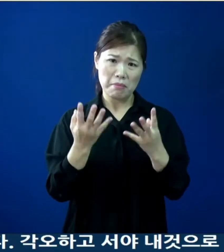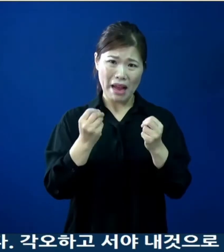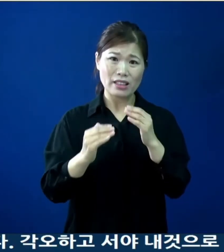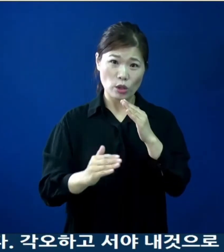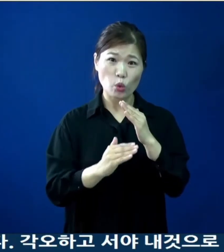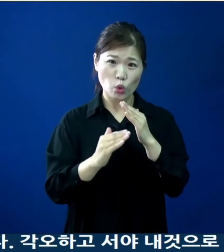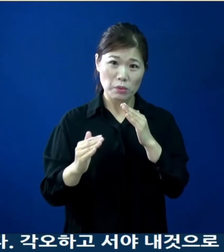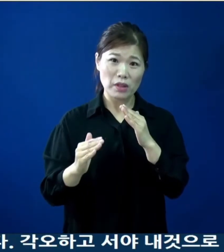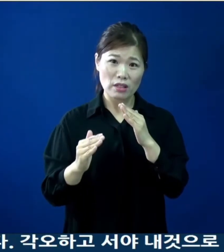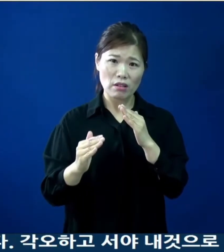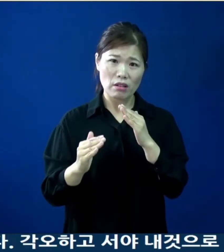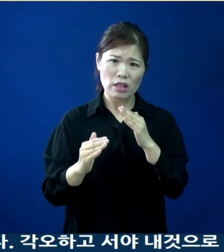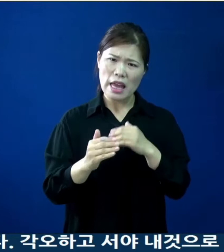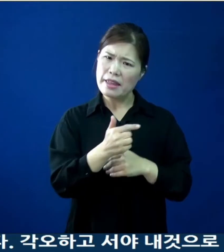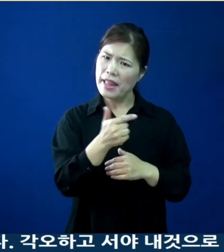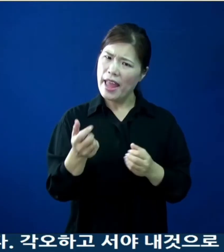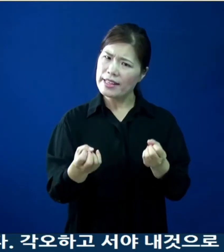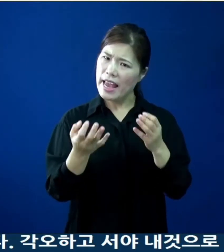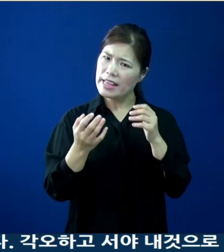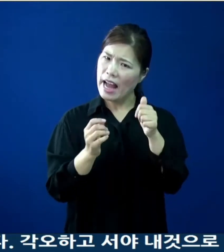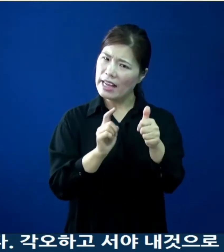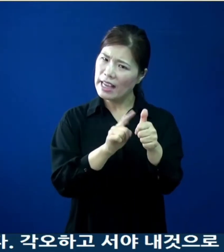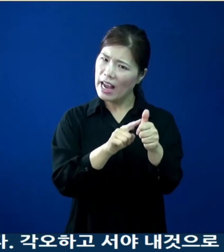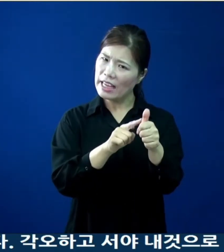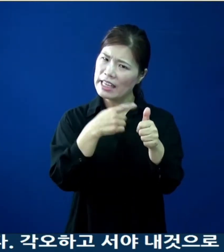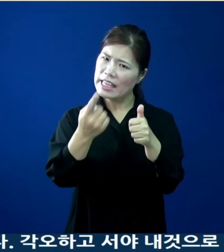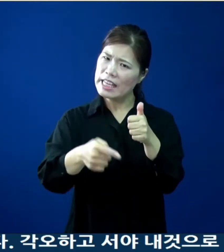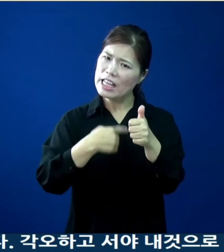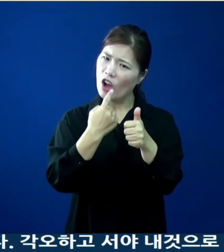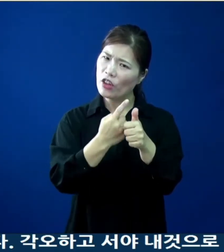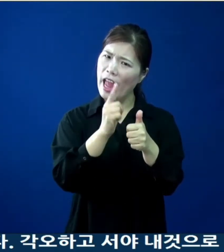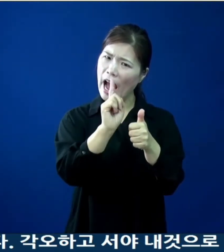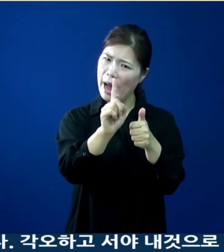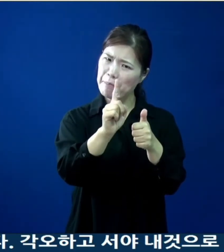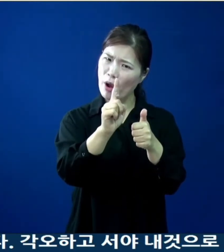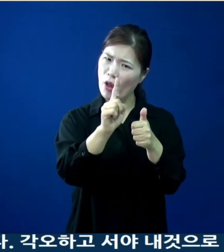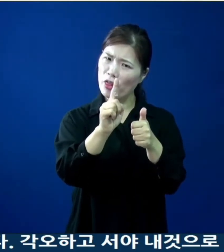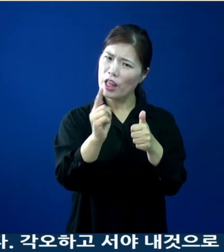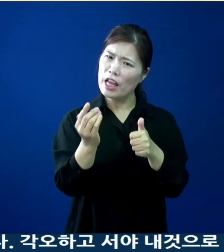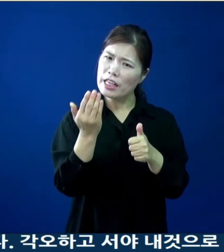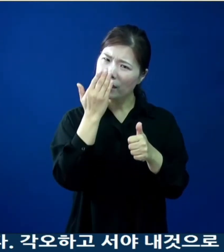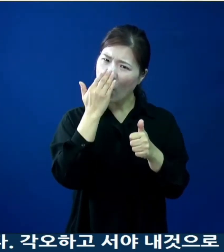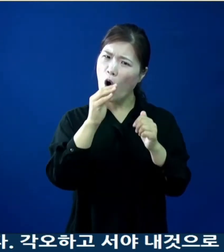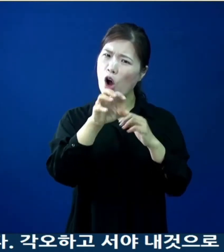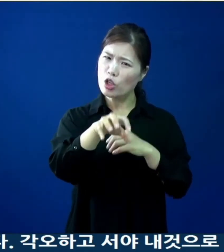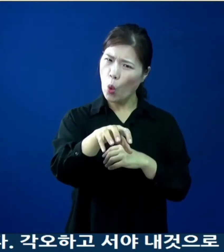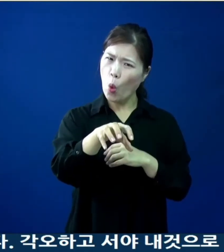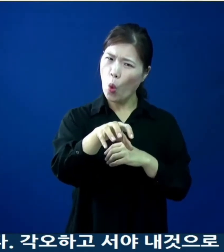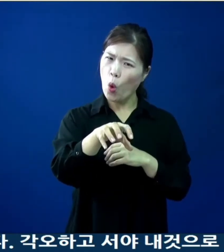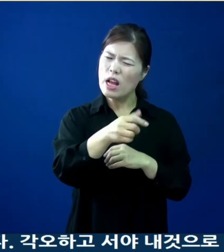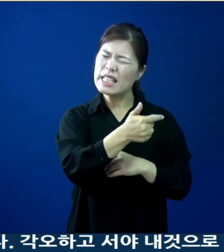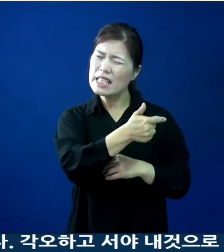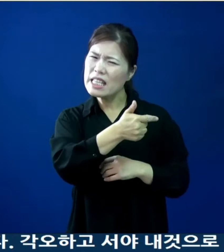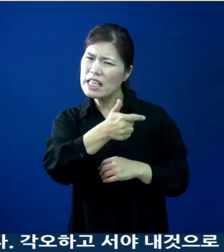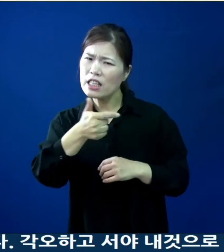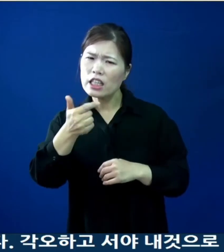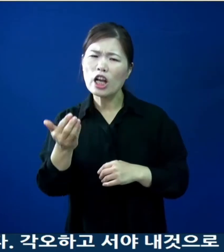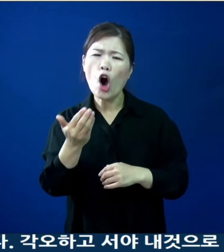성도님들께서 대제사장이 1년에 한 번 성소 안에 있는 지극히 거룩한